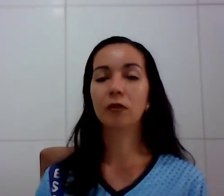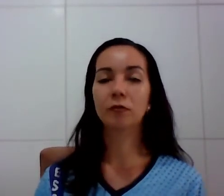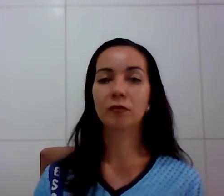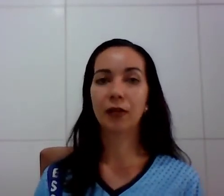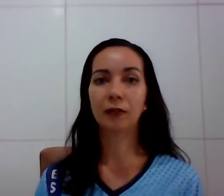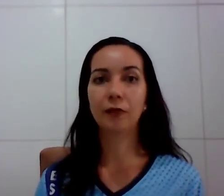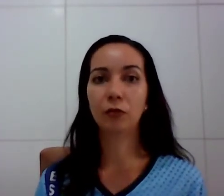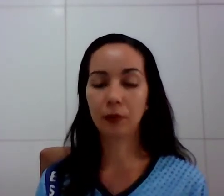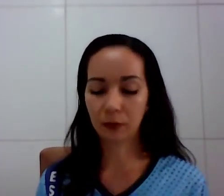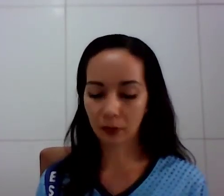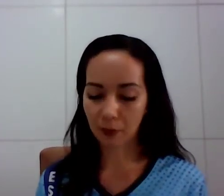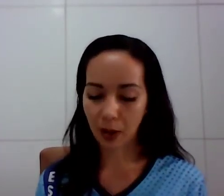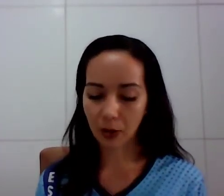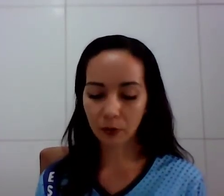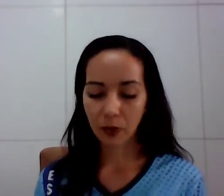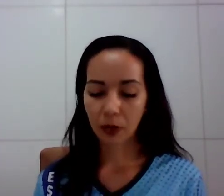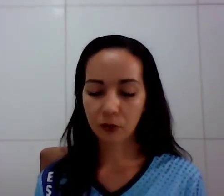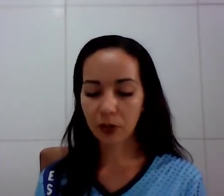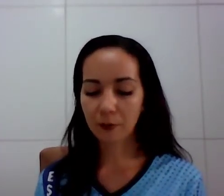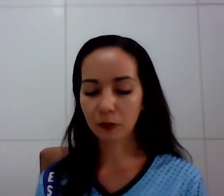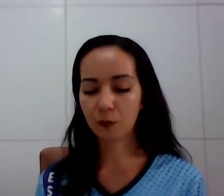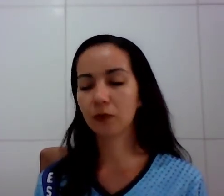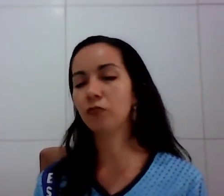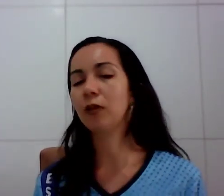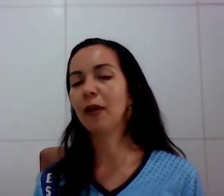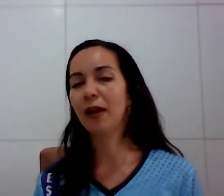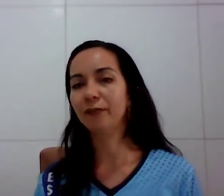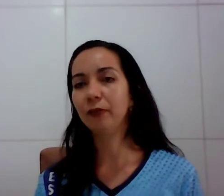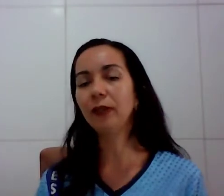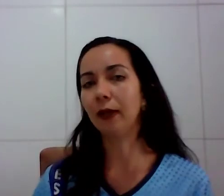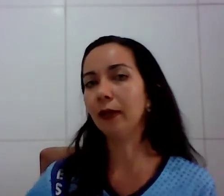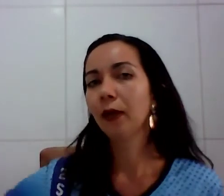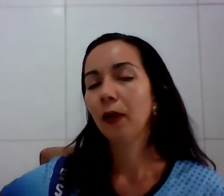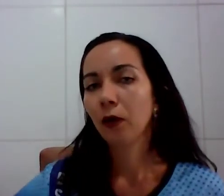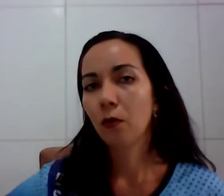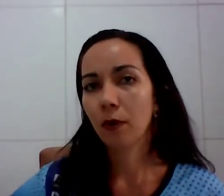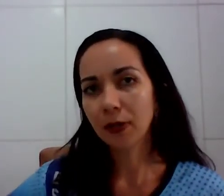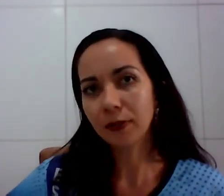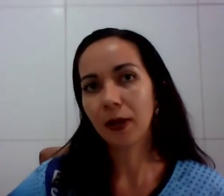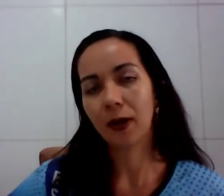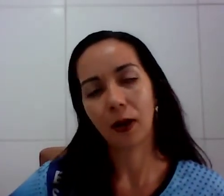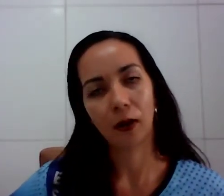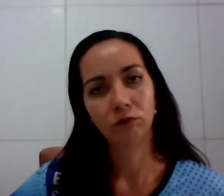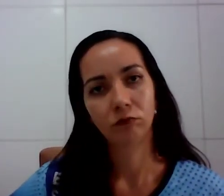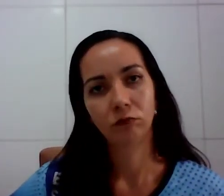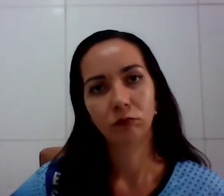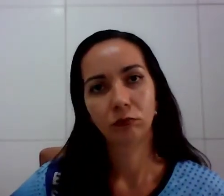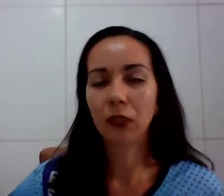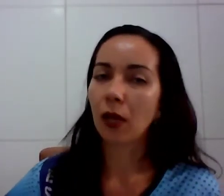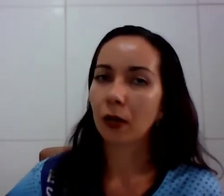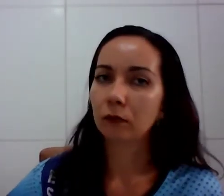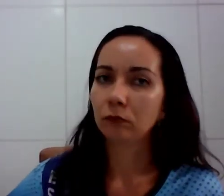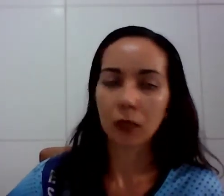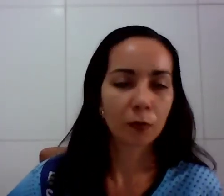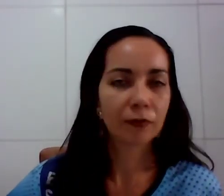vamos falar também sobre trabalho. Antigamente as pessoas trabalhavam em quê? Quais será que eram as